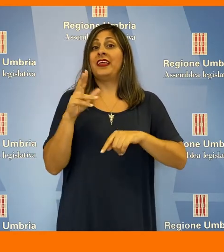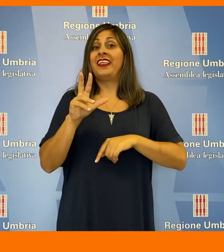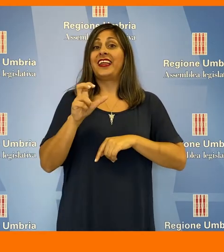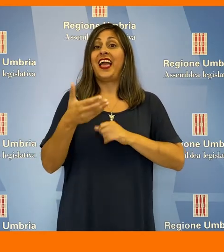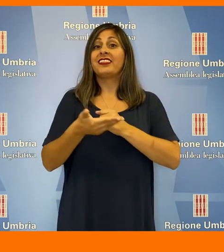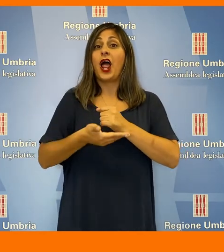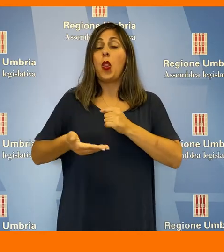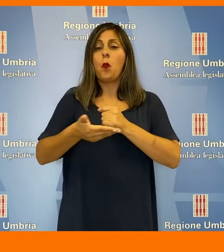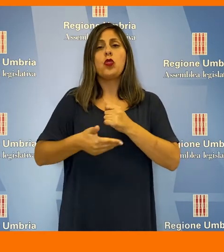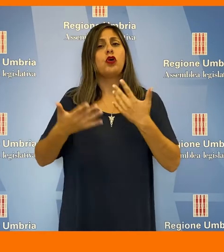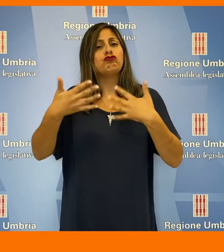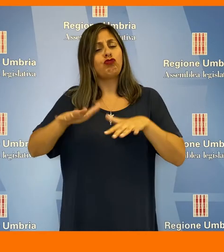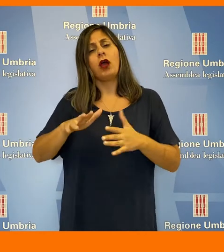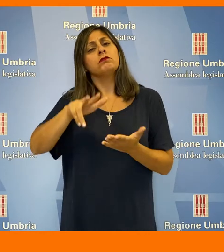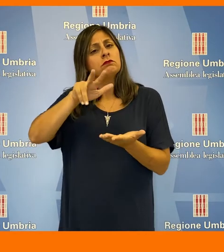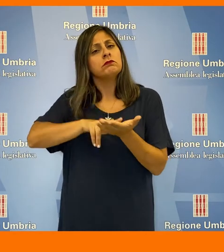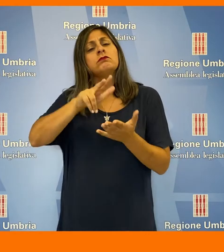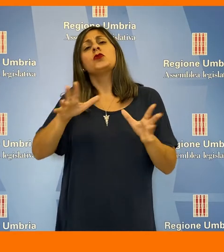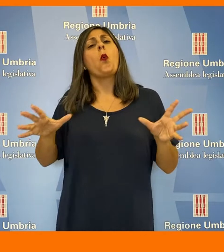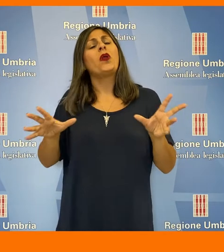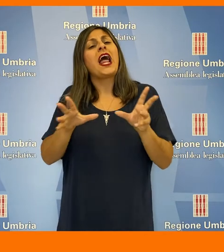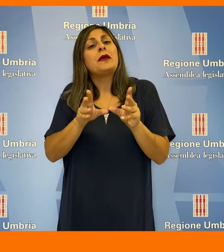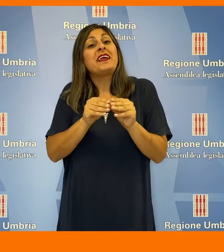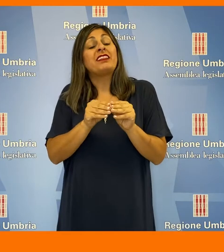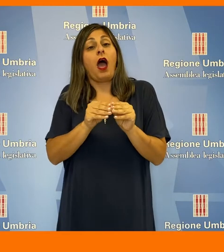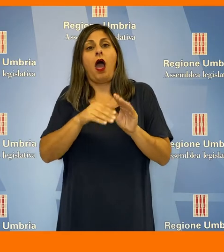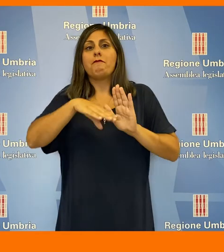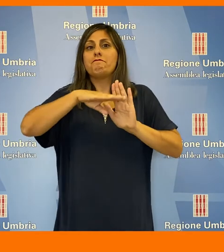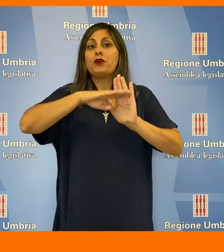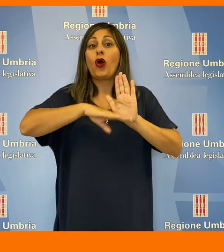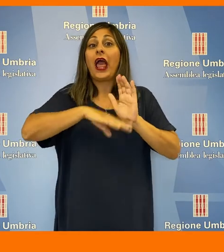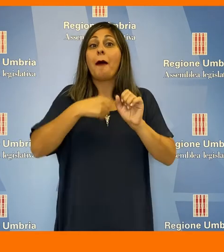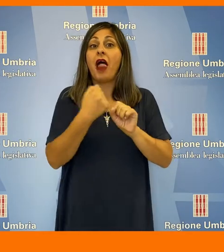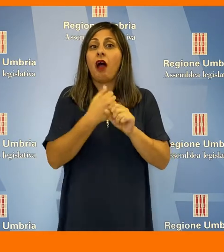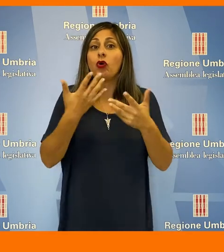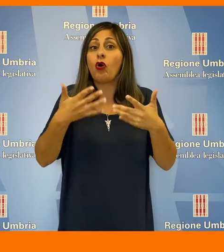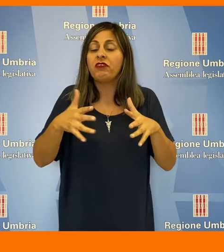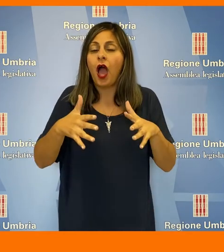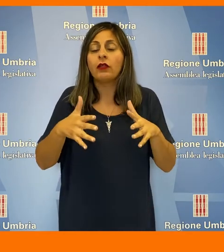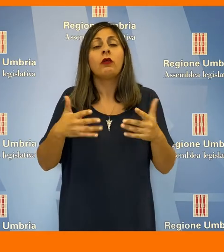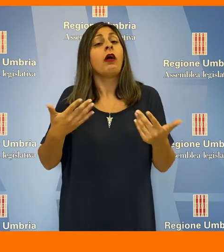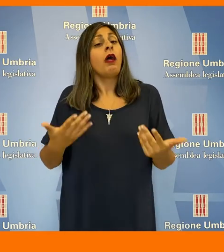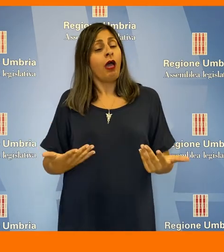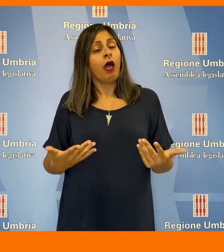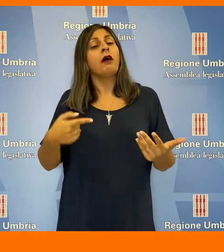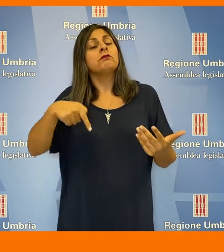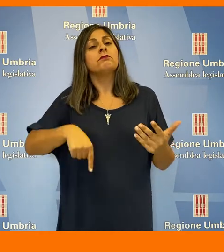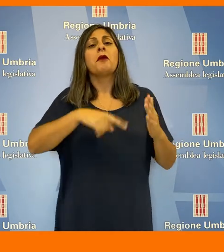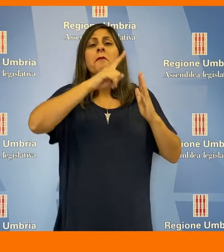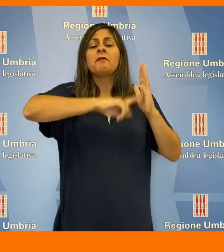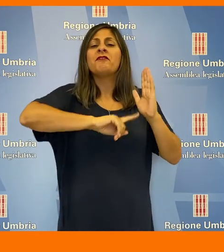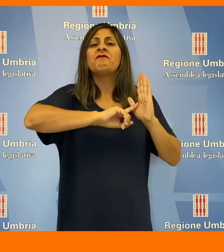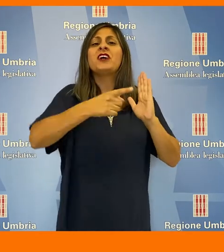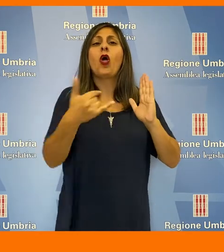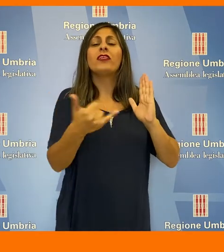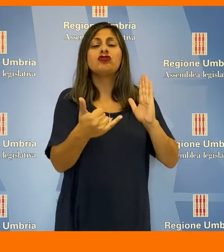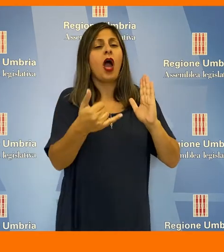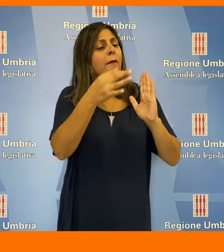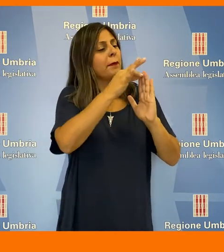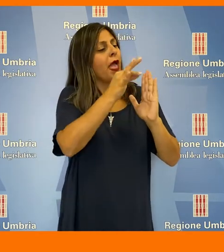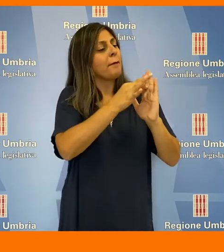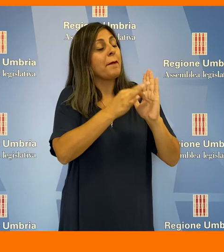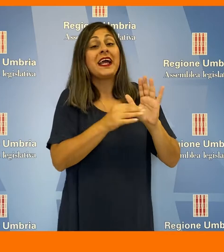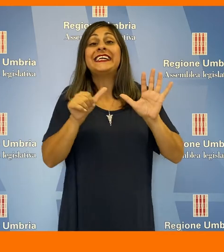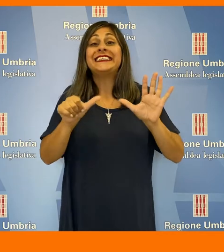scorso 30 luglio aveva approvato all'unanimità il proprio programma di lavoro, sono state calendarizzate fino a